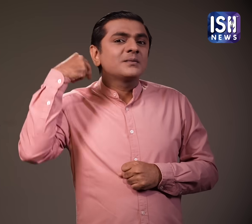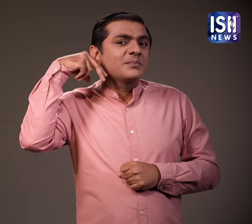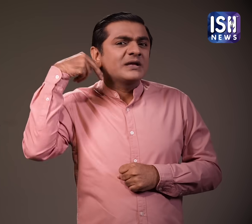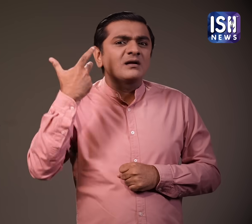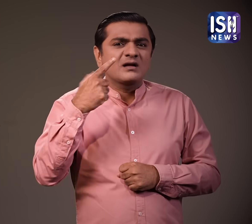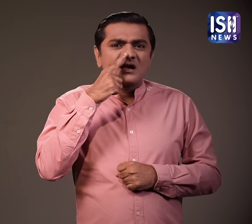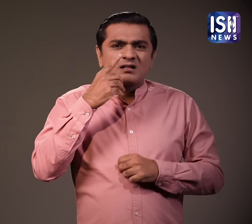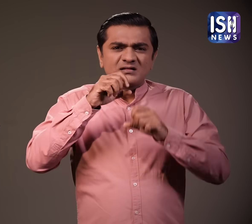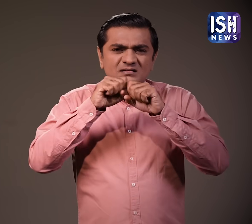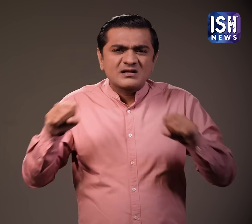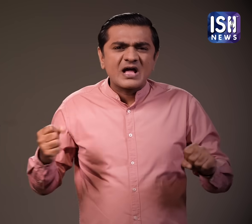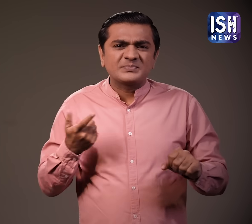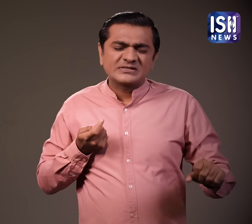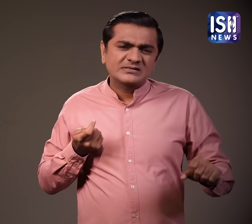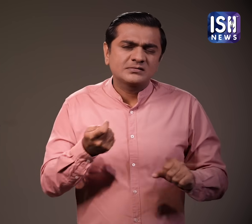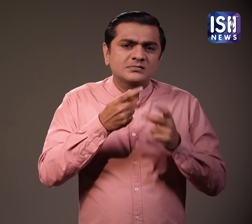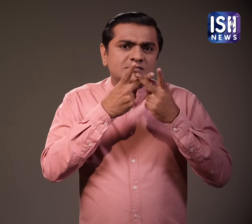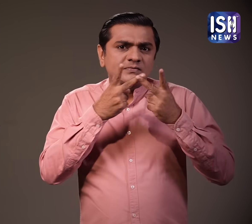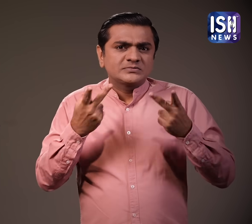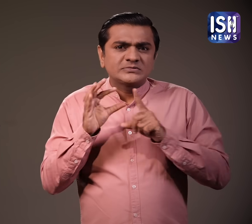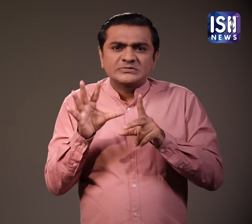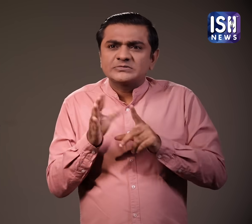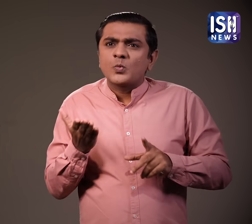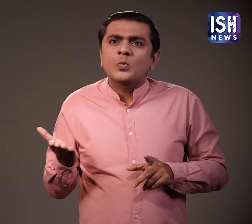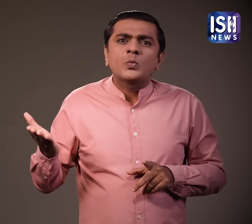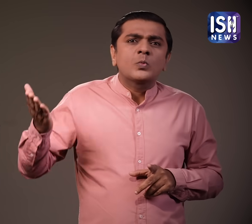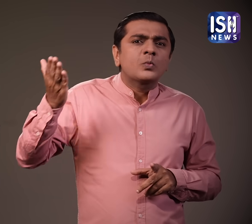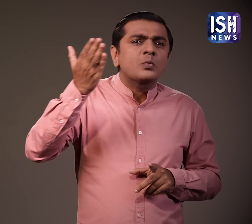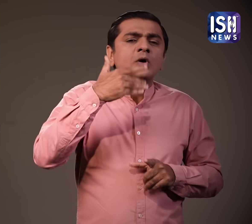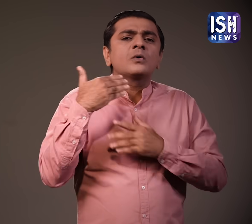कि ये सब तब हुआ जब कॉंग्रेस सत्ता में थी